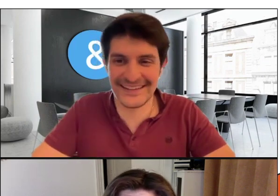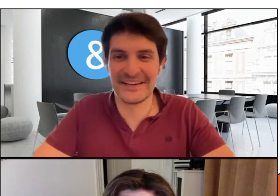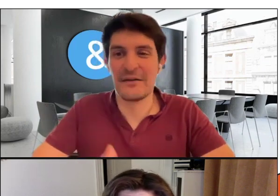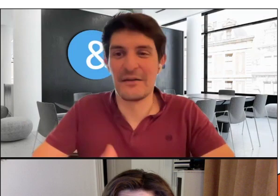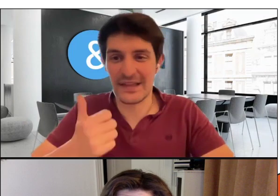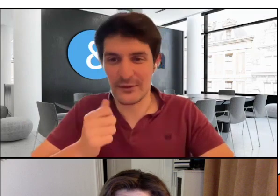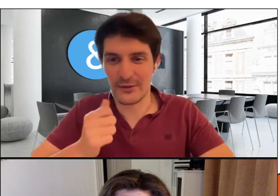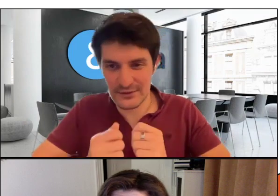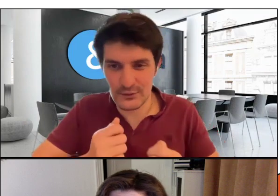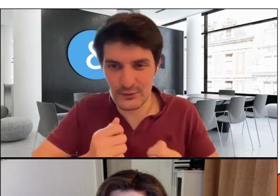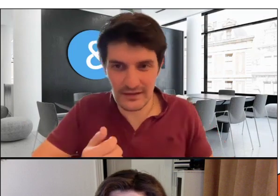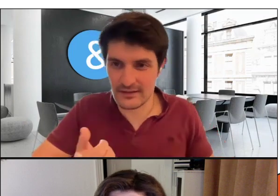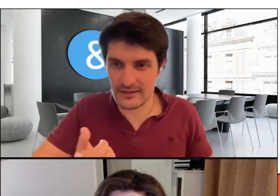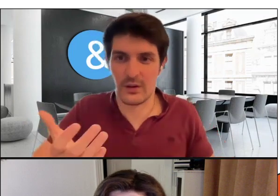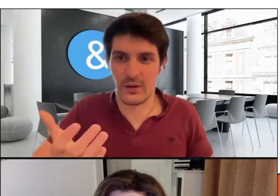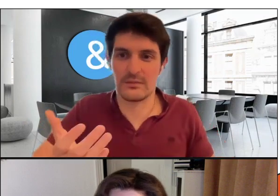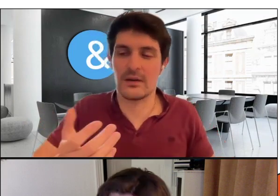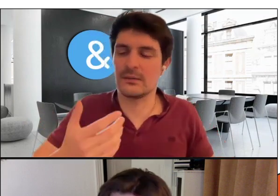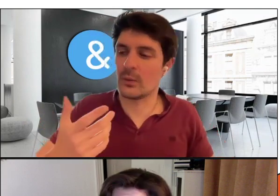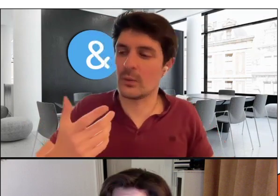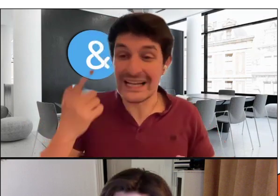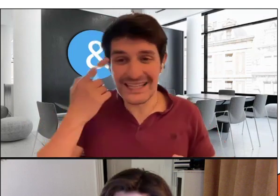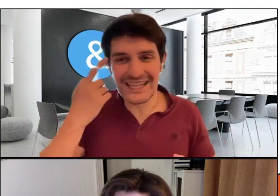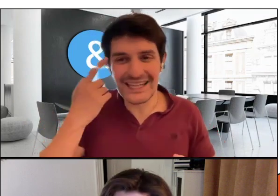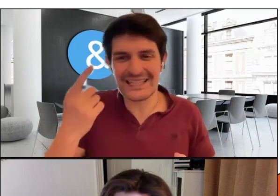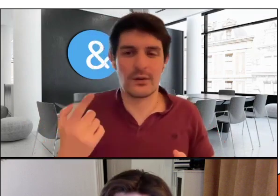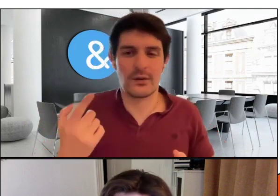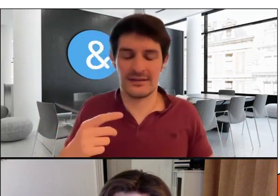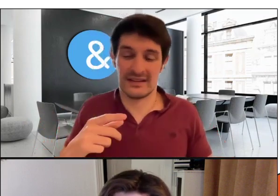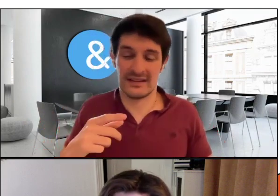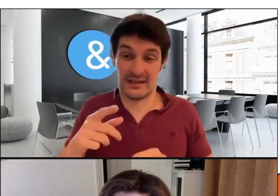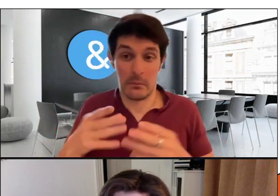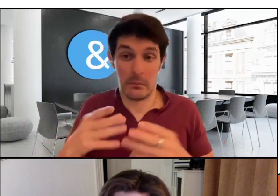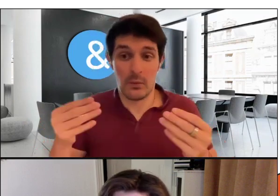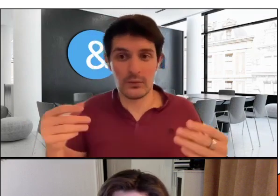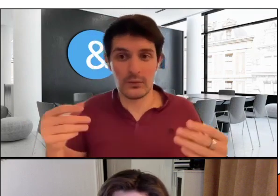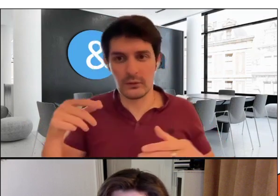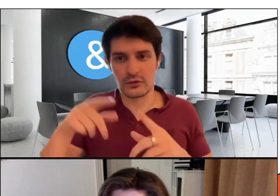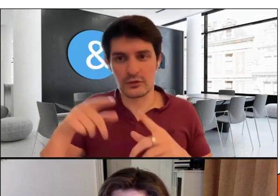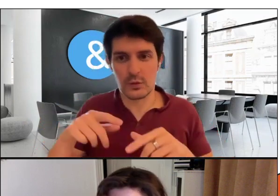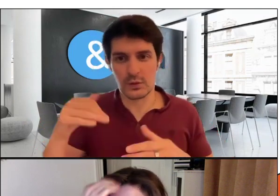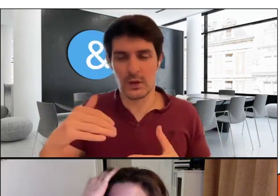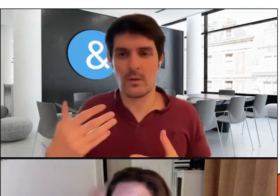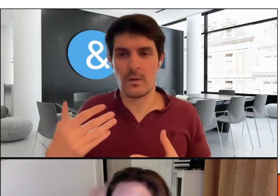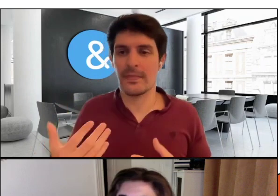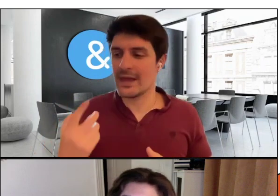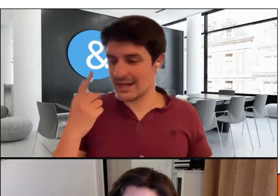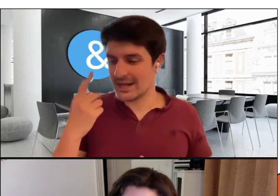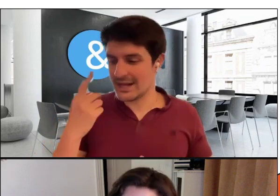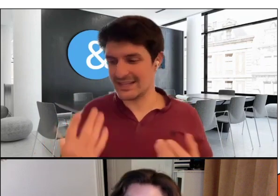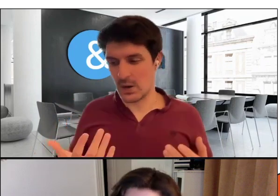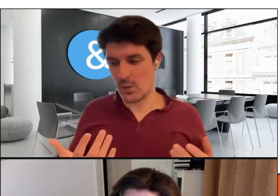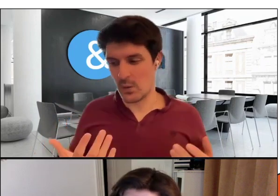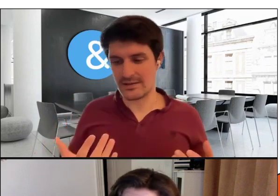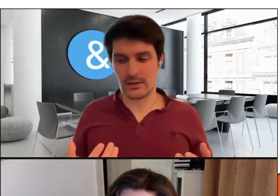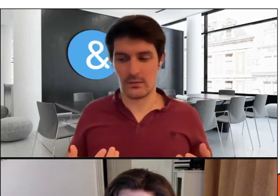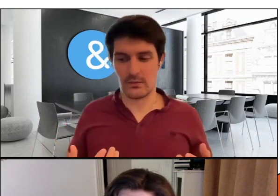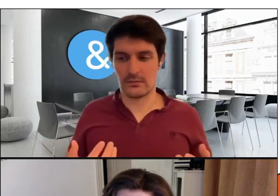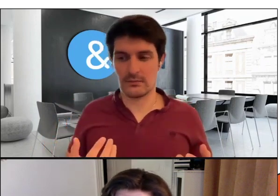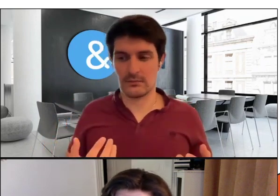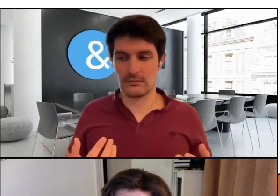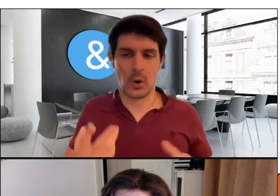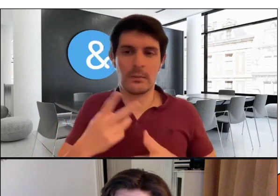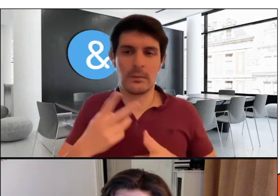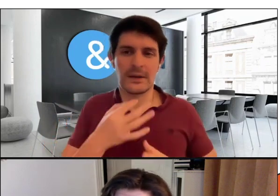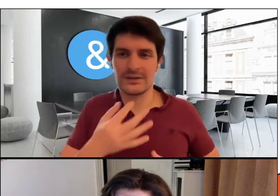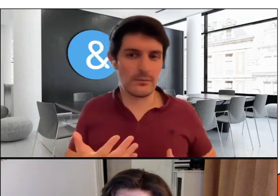Bien avoir discuté. Bon, l'idée, c'est qu'il y a beaucoup de choses dedans. Et c'est quoi? C'est que commence